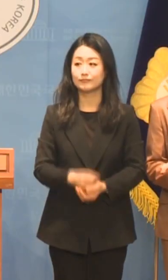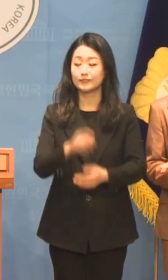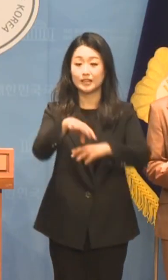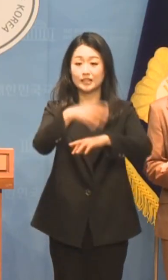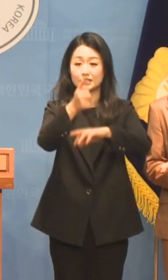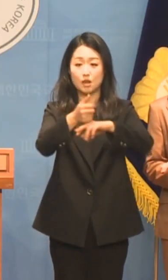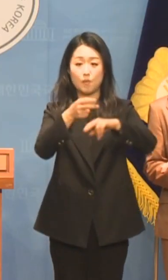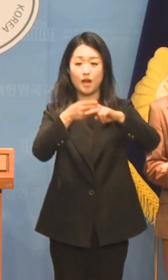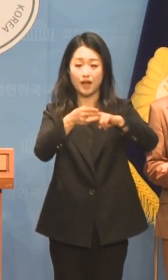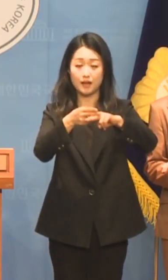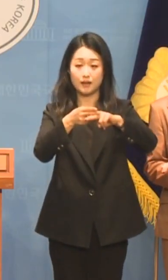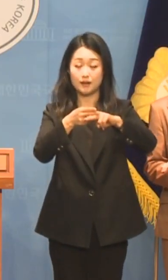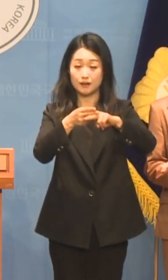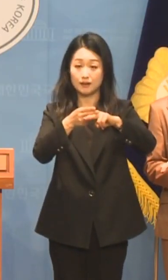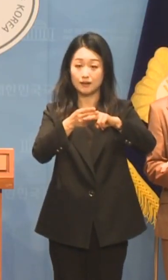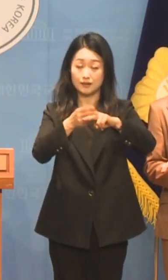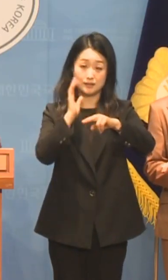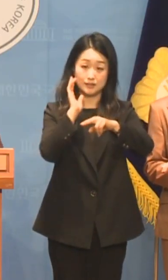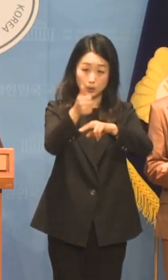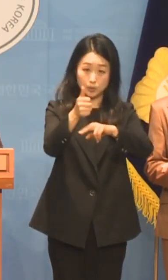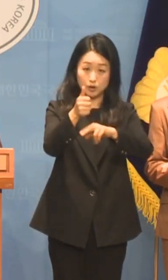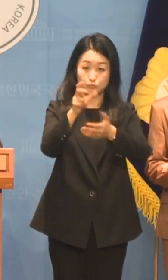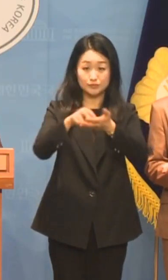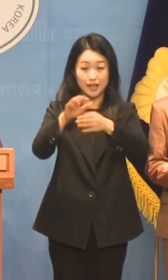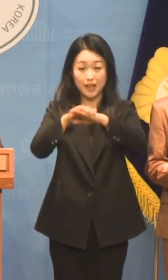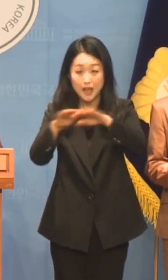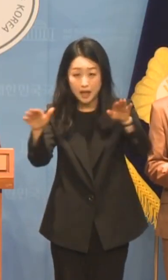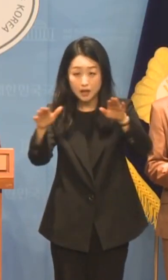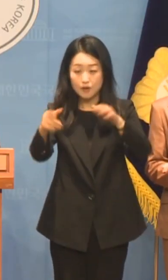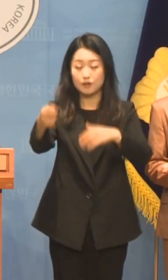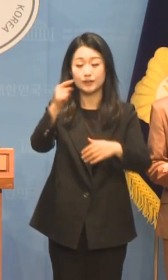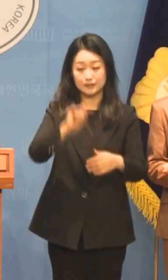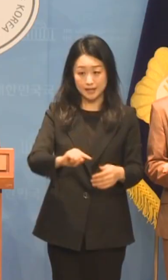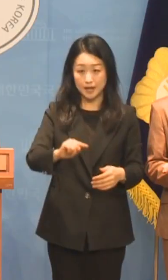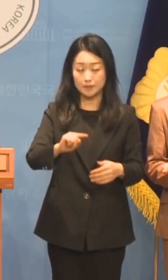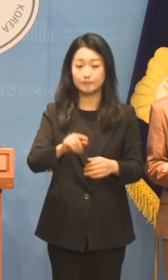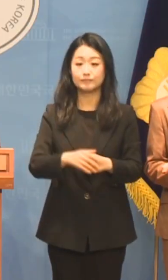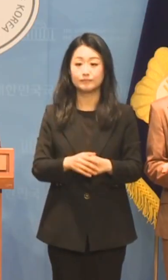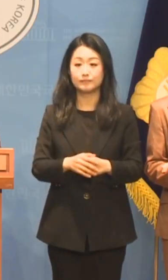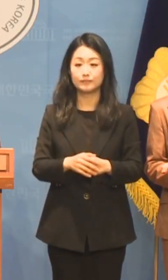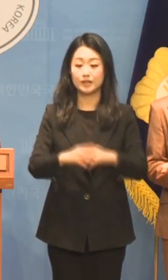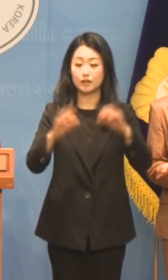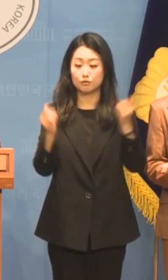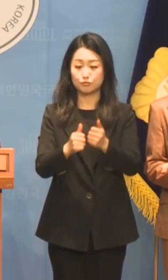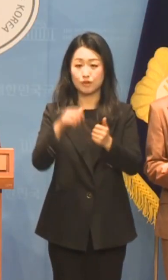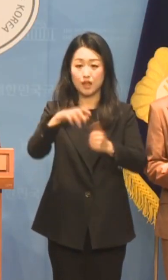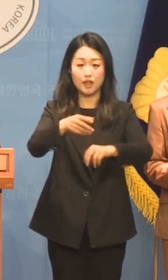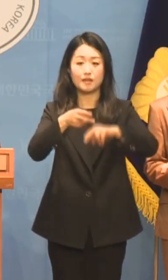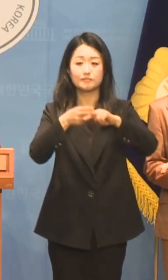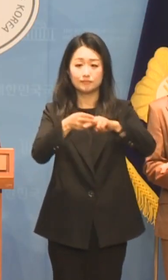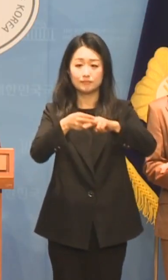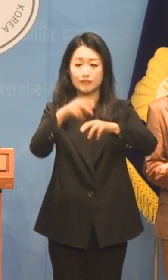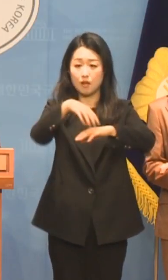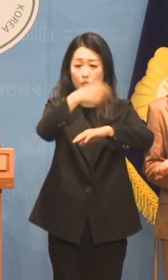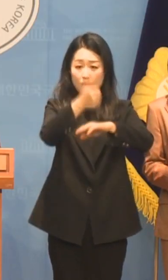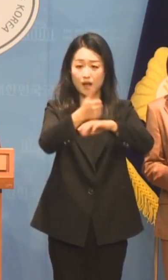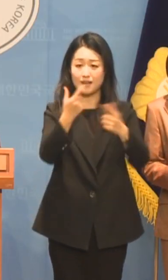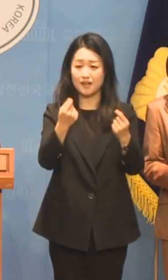제왕적 대통령제를 해결하는 것 못지않게 중요한 것은 제왕적 의회 제도를 고치는